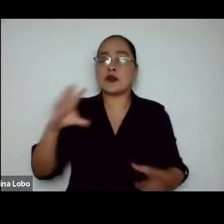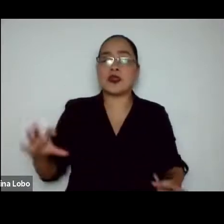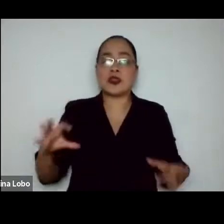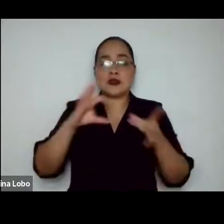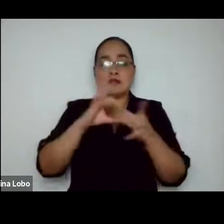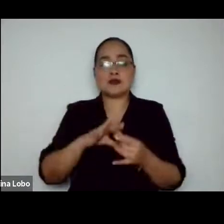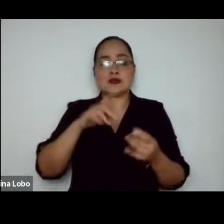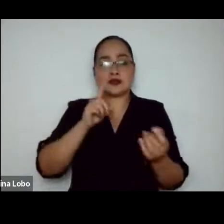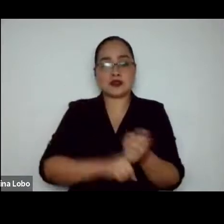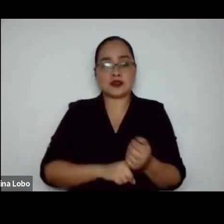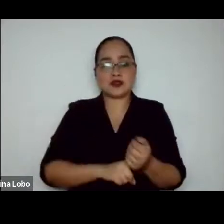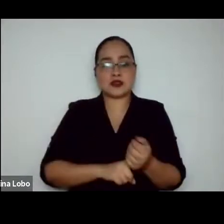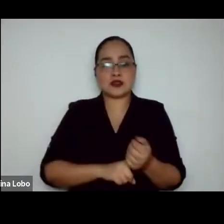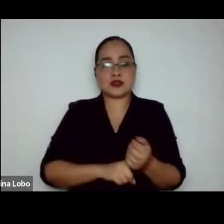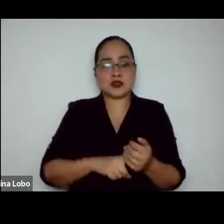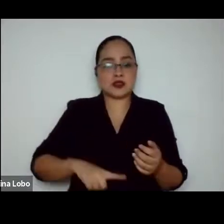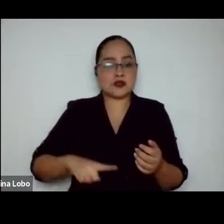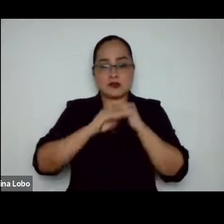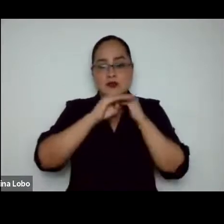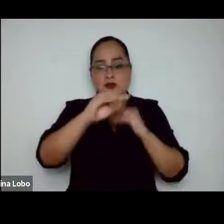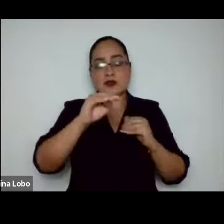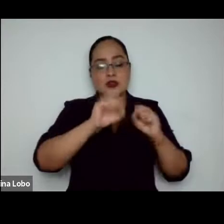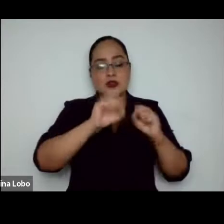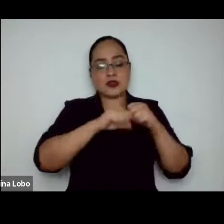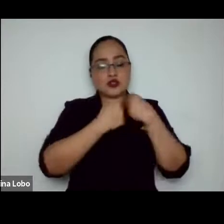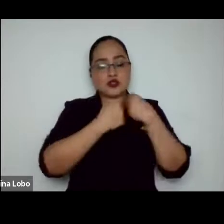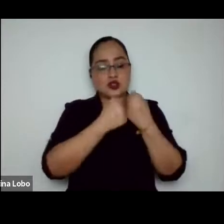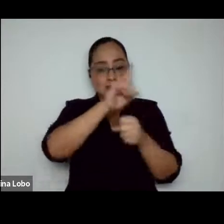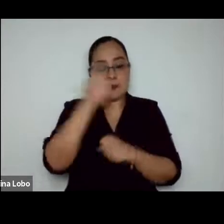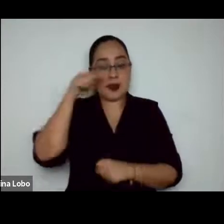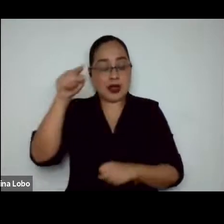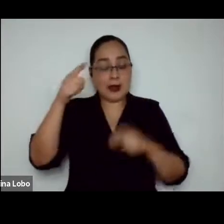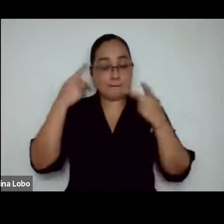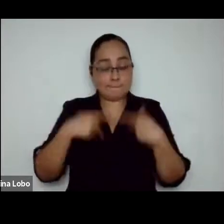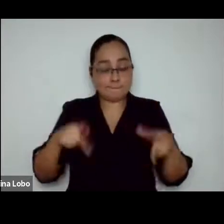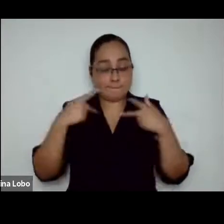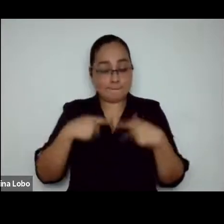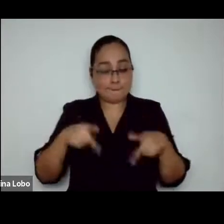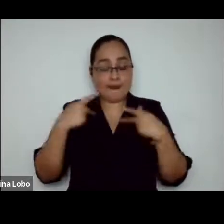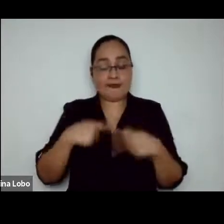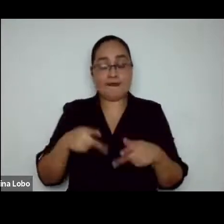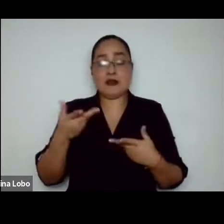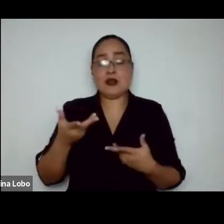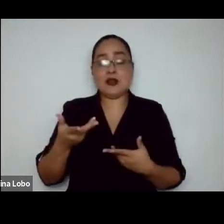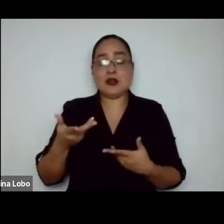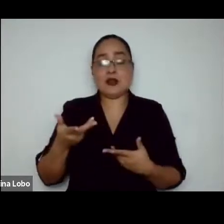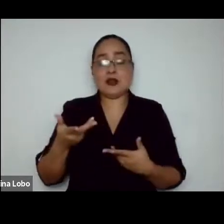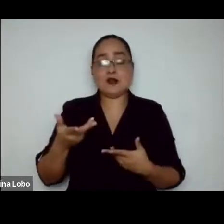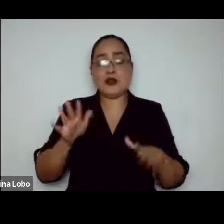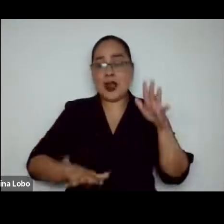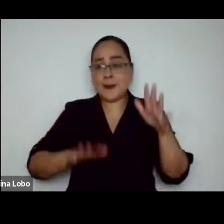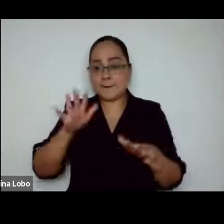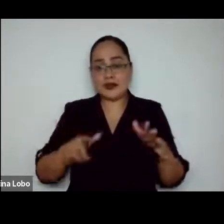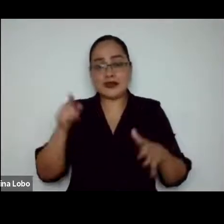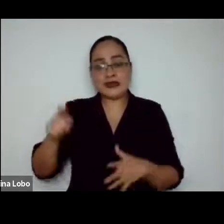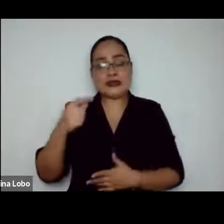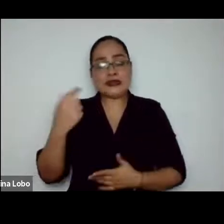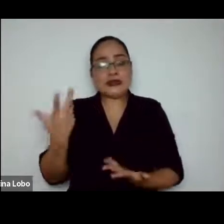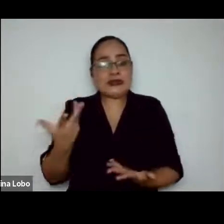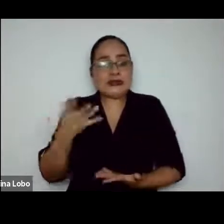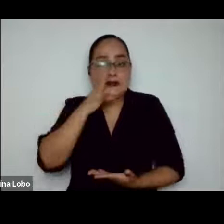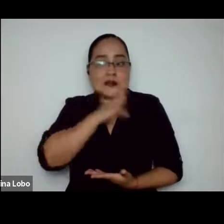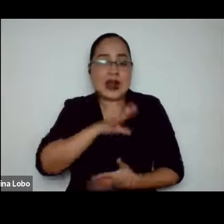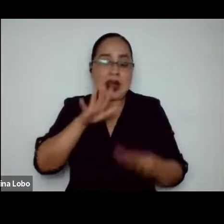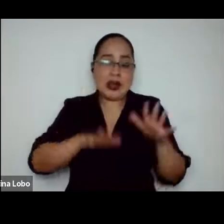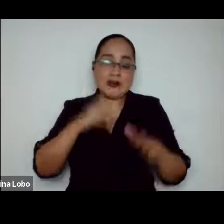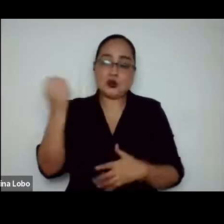de igualdad social para que esas personas, digamos, que por condiciones de una mala suerte, muchas veces